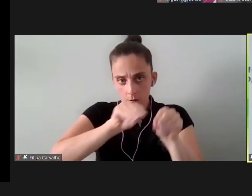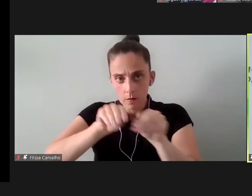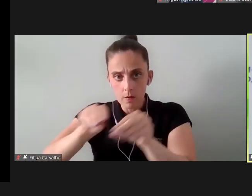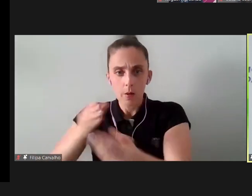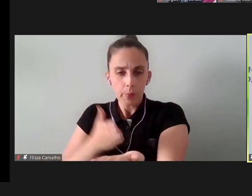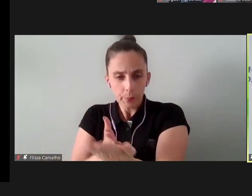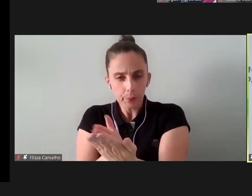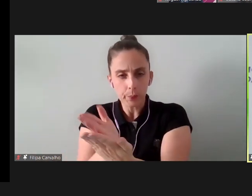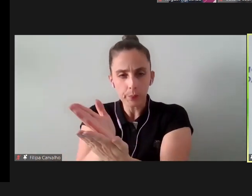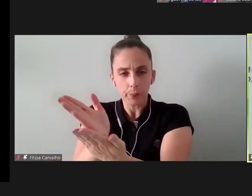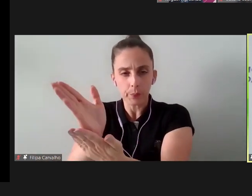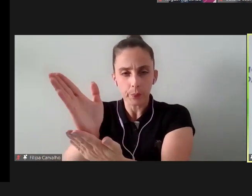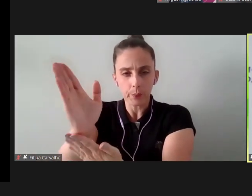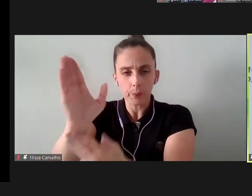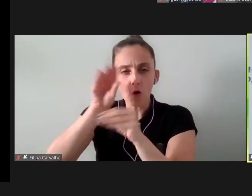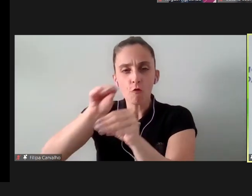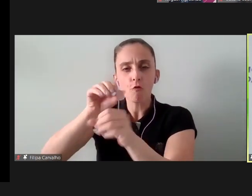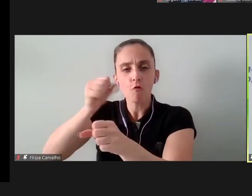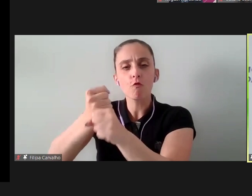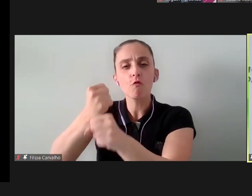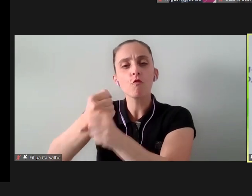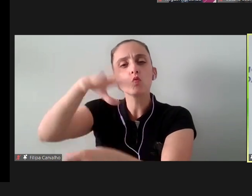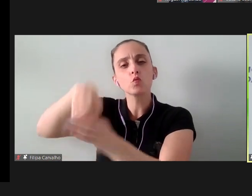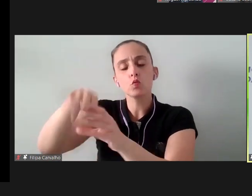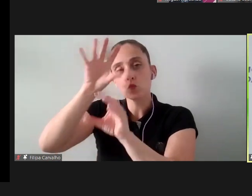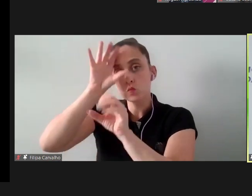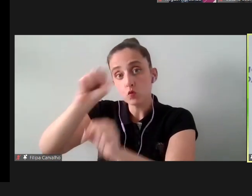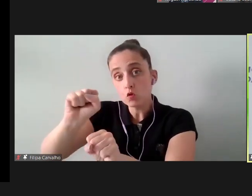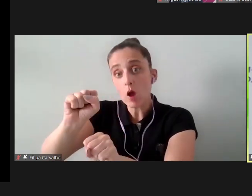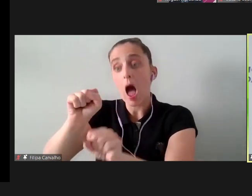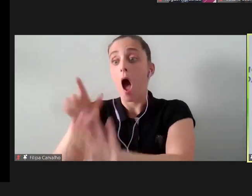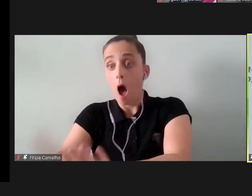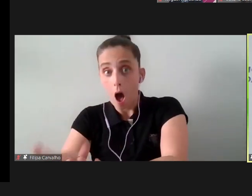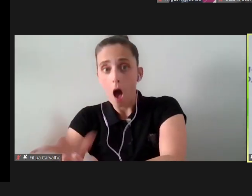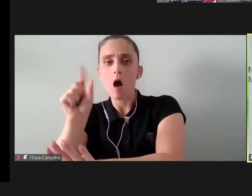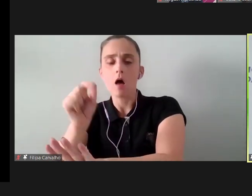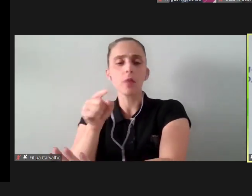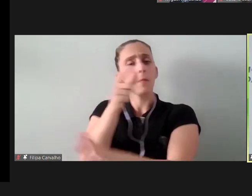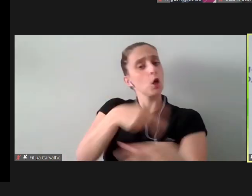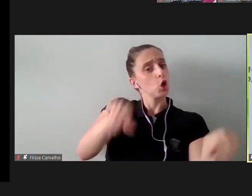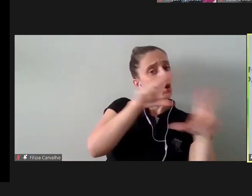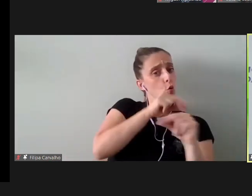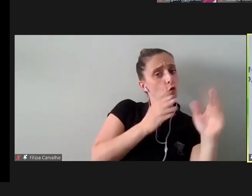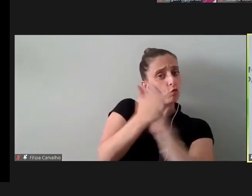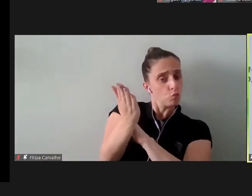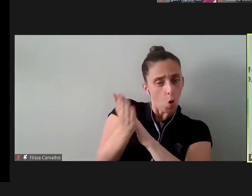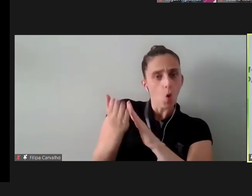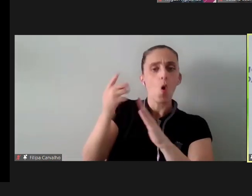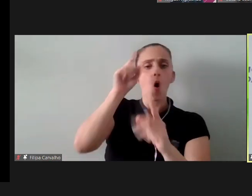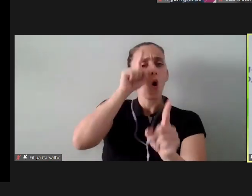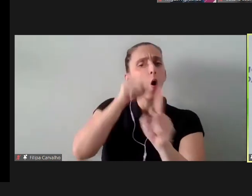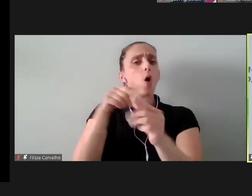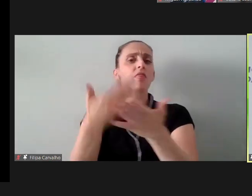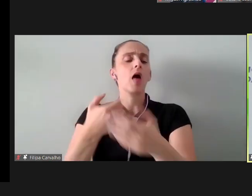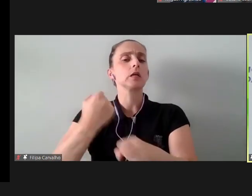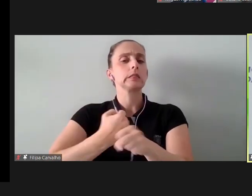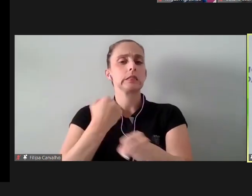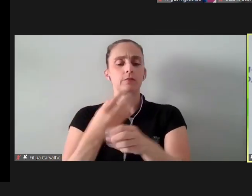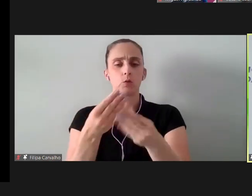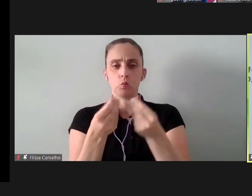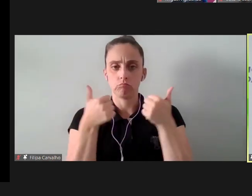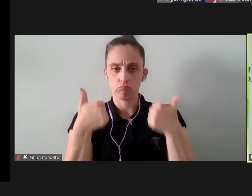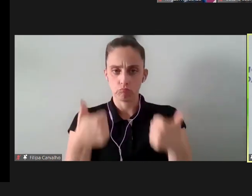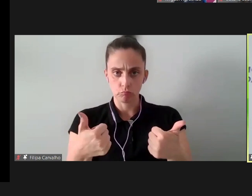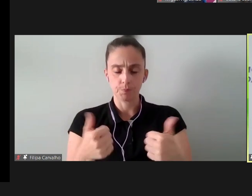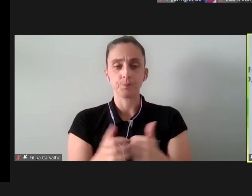os funcionários que estão e que vão ingressar para que assim possamos ter um serviço de qualidade.